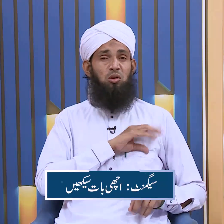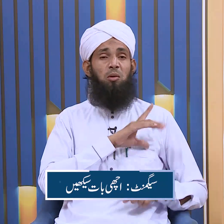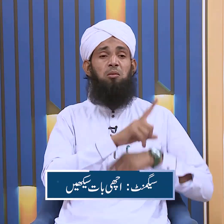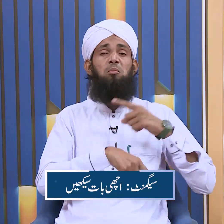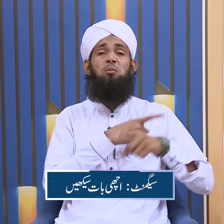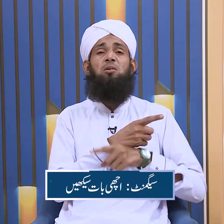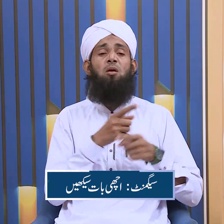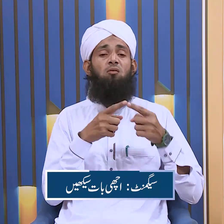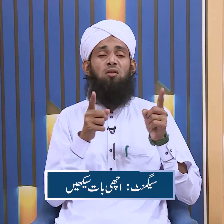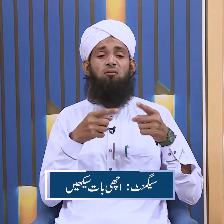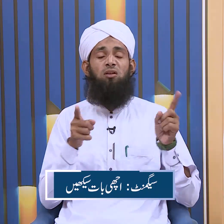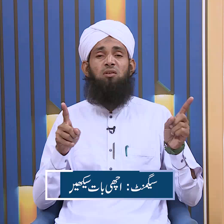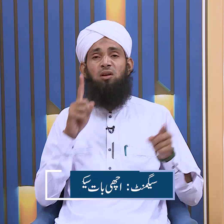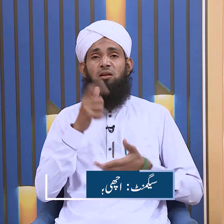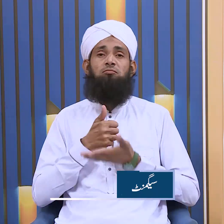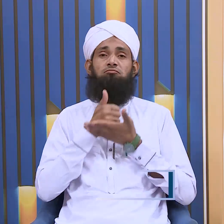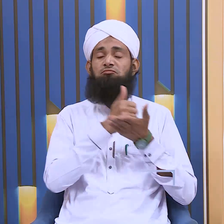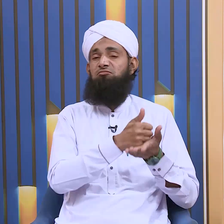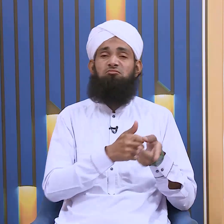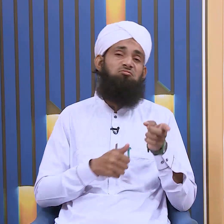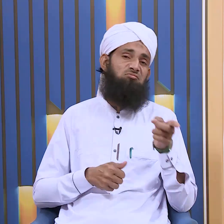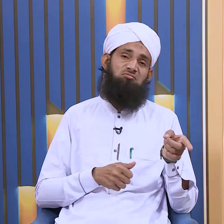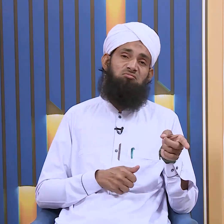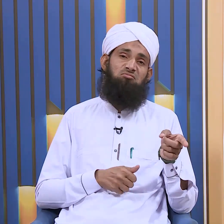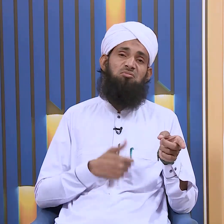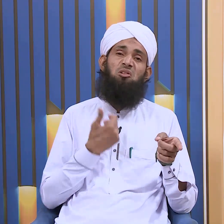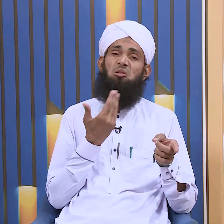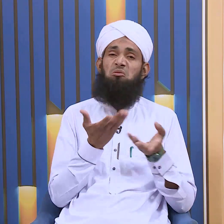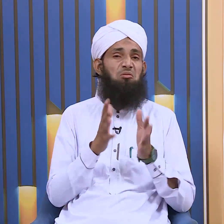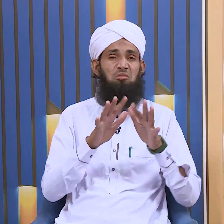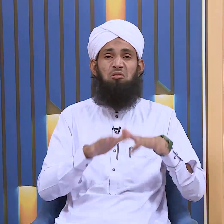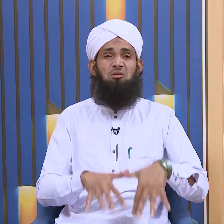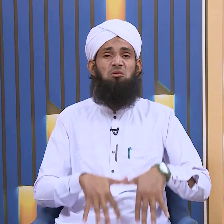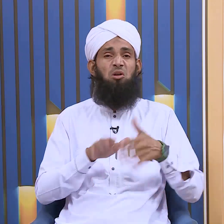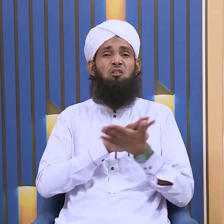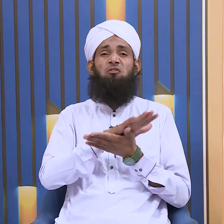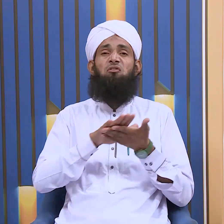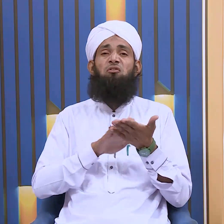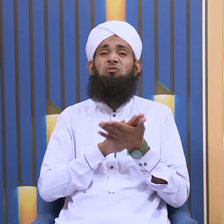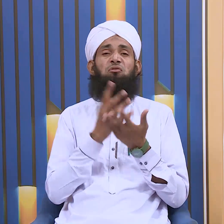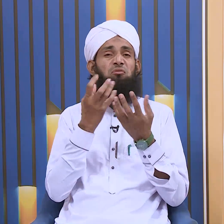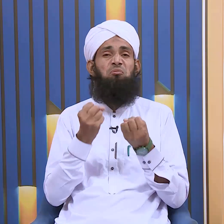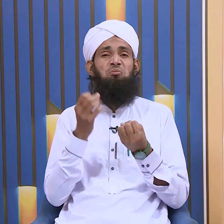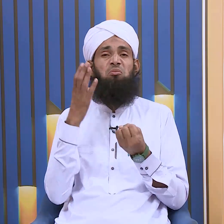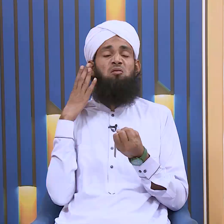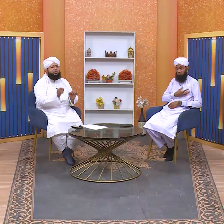مختلف انداز سے دے دیا جاتا ہے، اور آخرت میں ان کا کوئی حصہ باقی نہیں رہتا۔ آخر